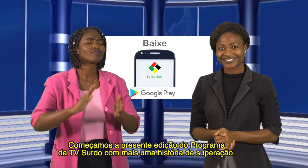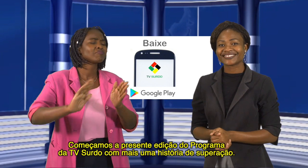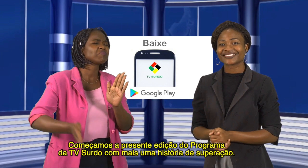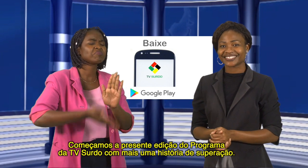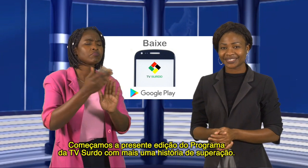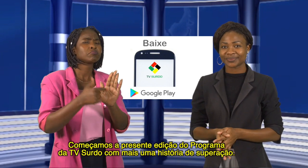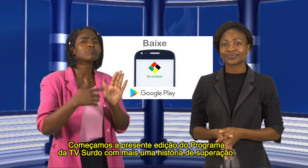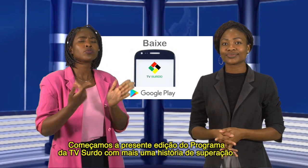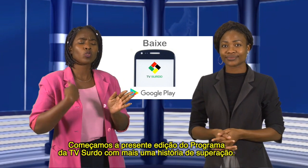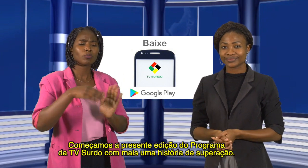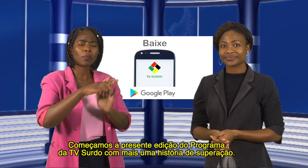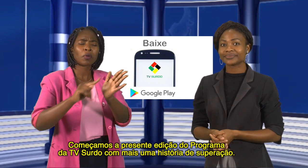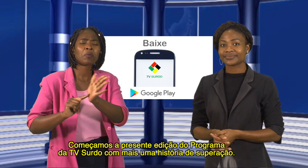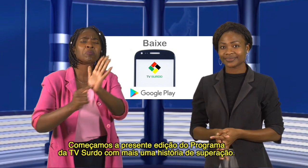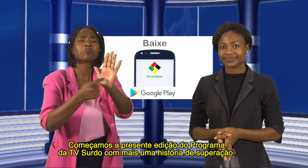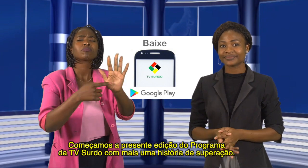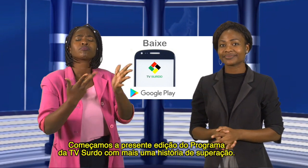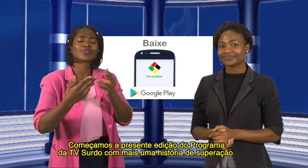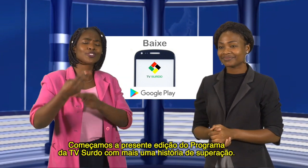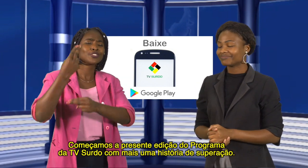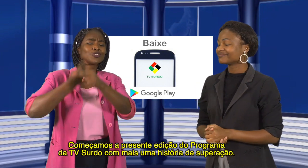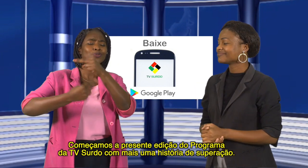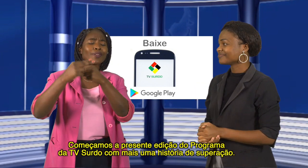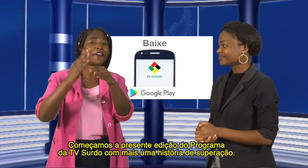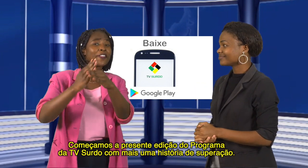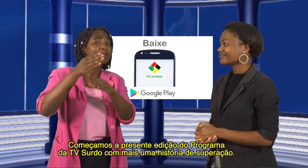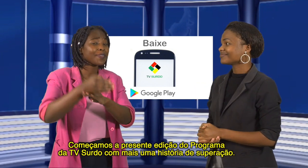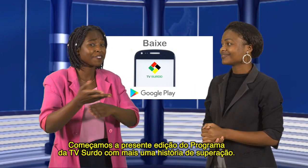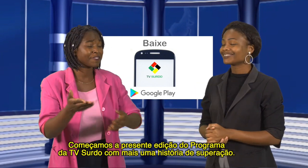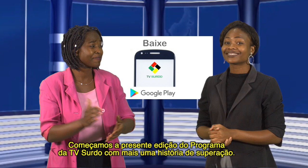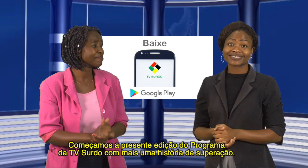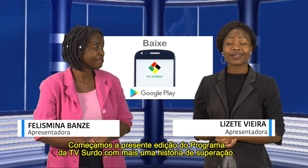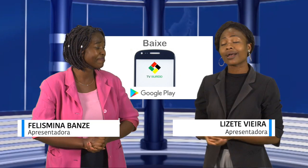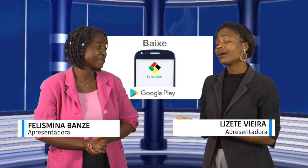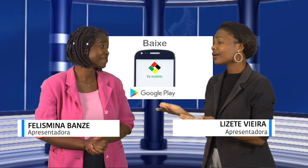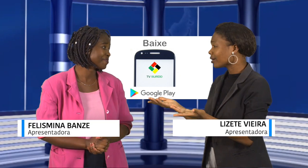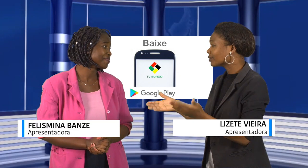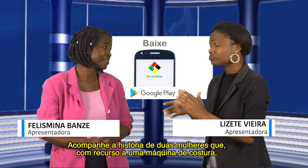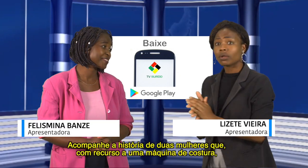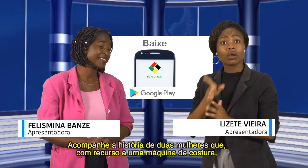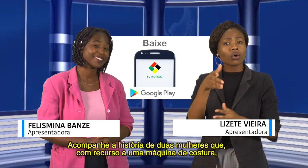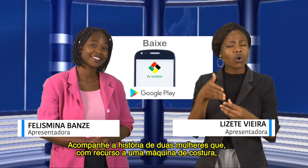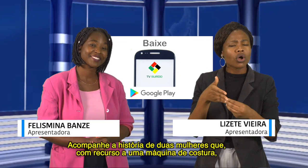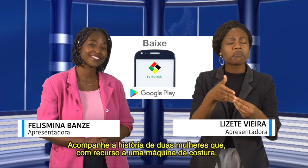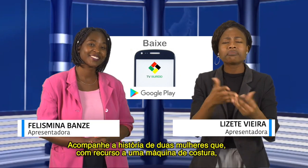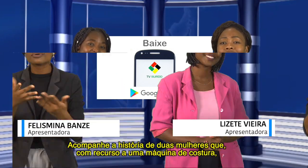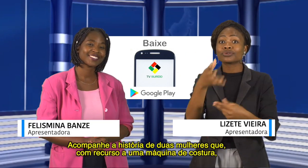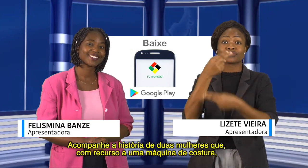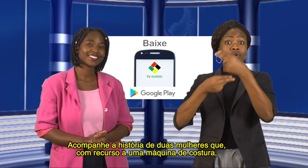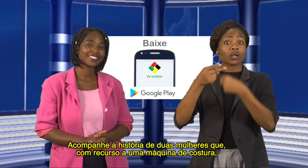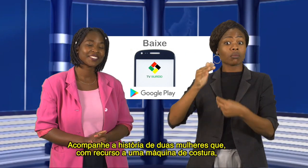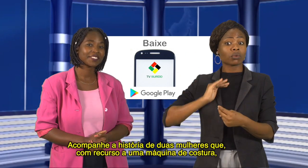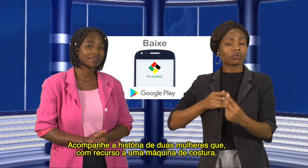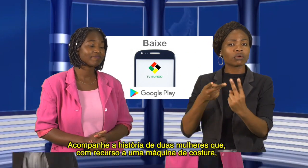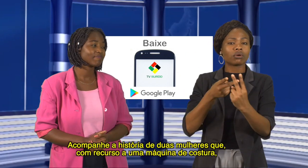Começamos a presente edição do programa da TV Surdo com mais uma história de superação. Acompanhe a história de duas mulheres